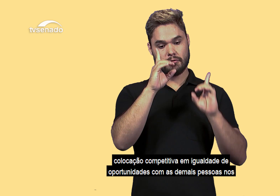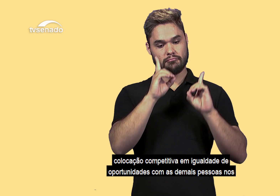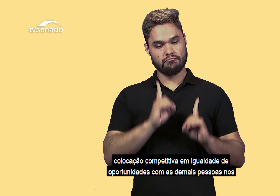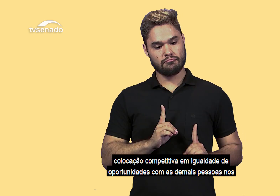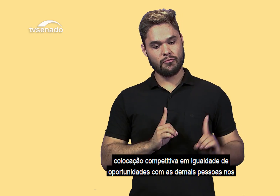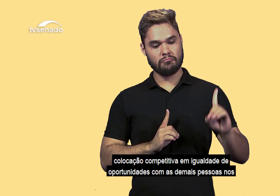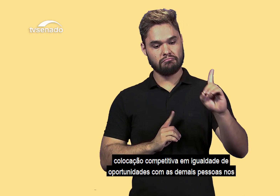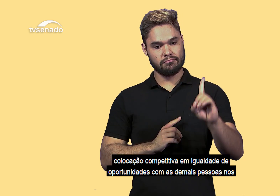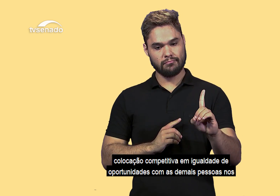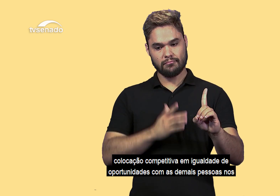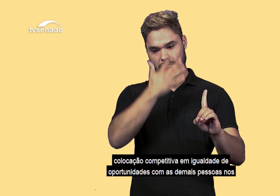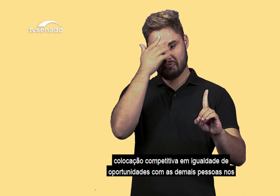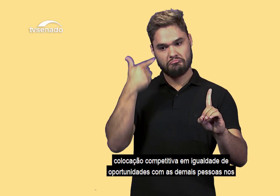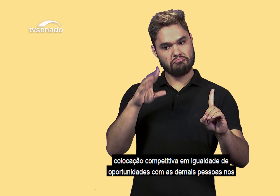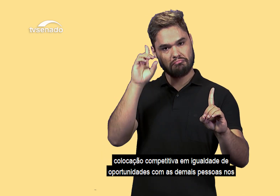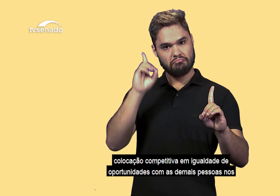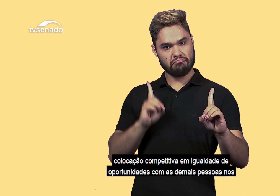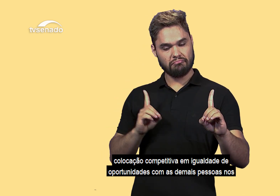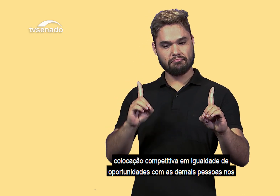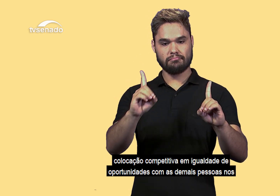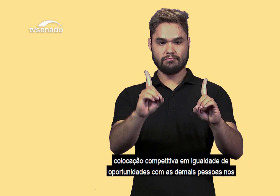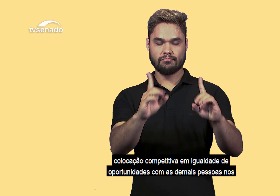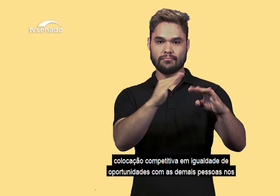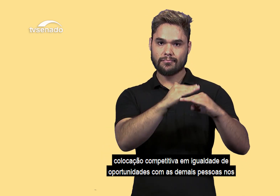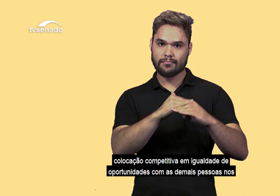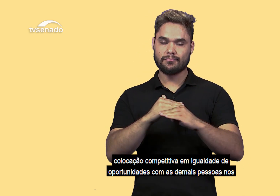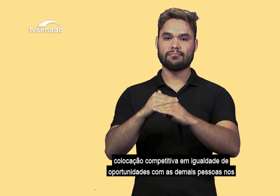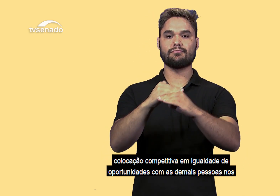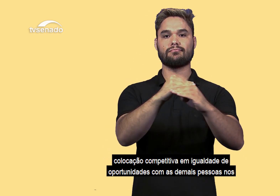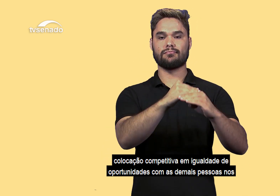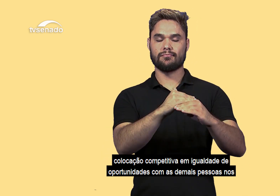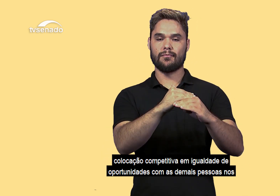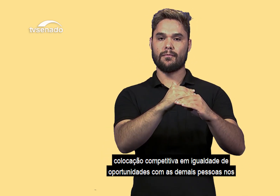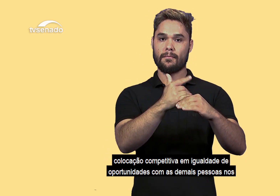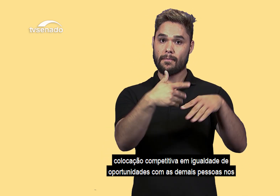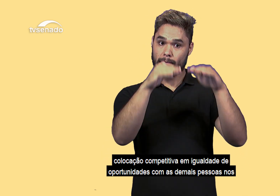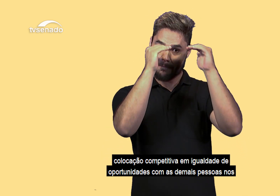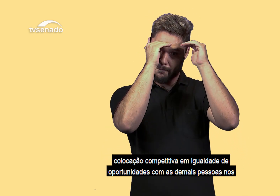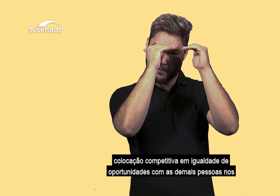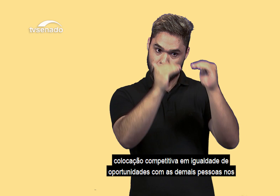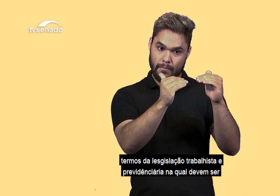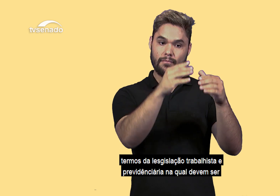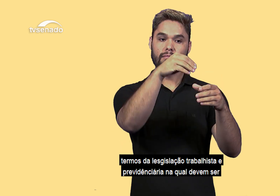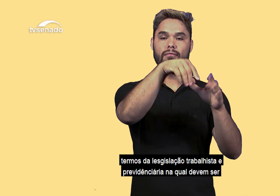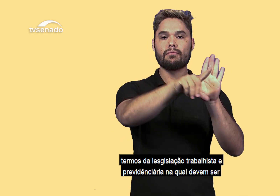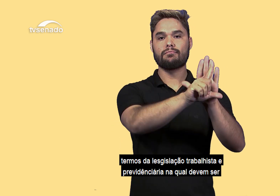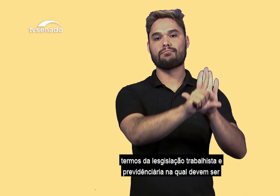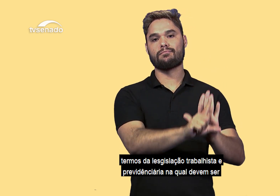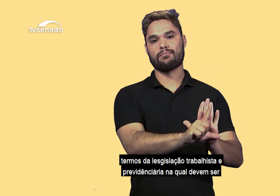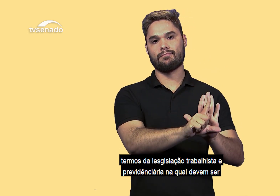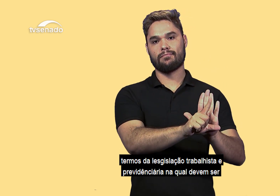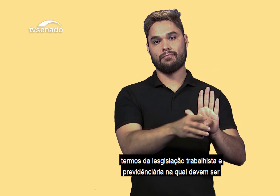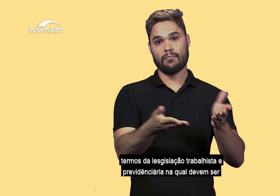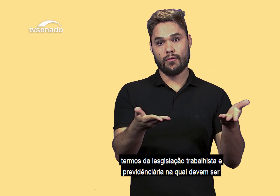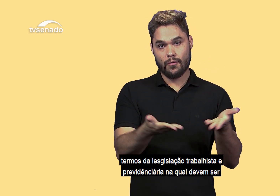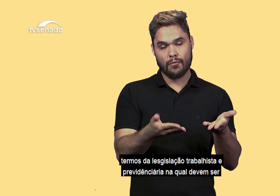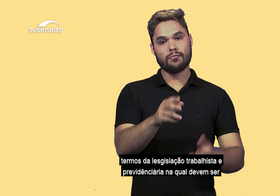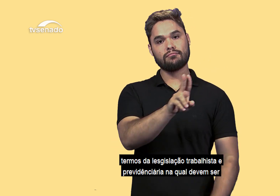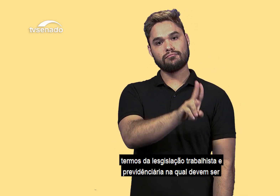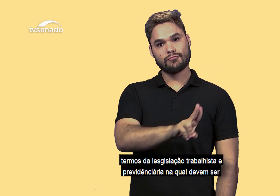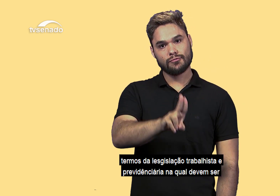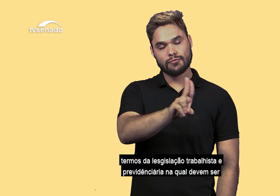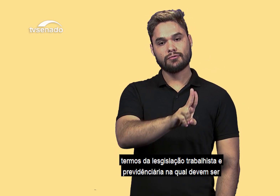colocação competitiva em igualdade de oportunidades com as demais pessoas nos termos da legislação